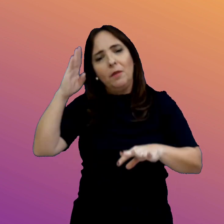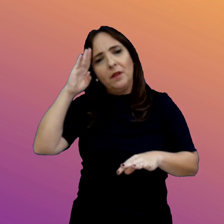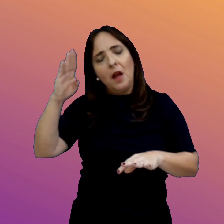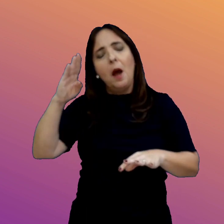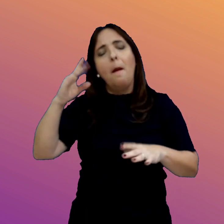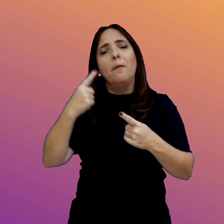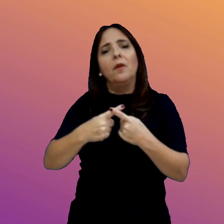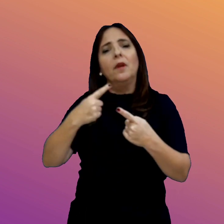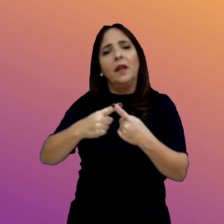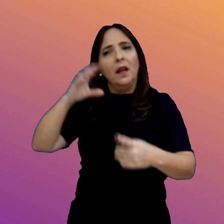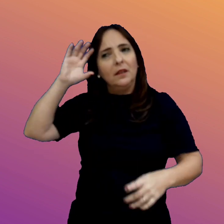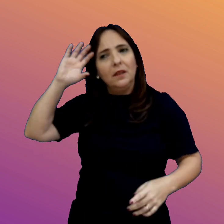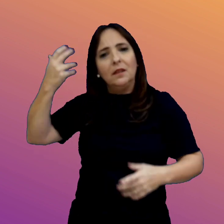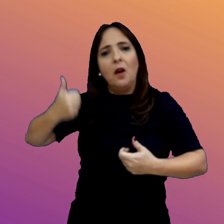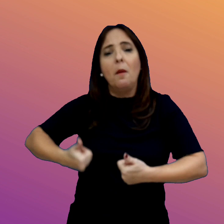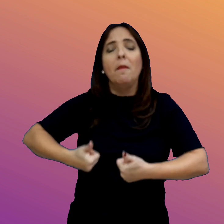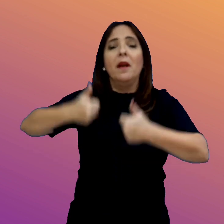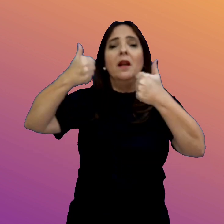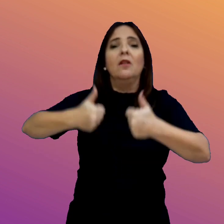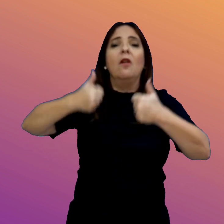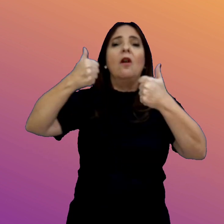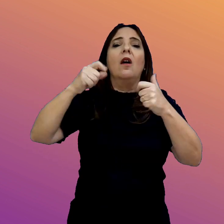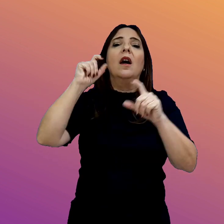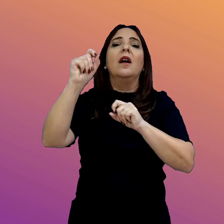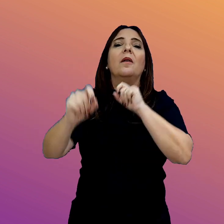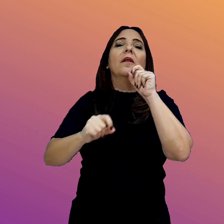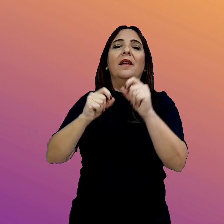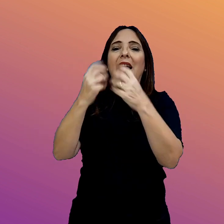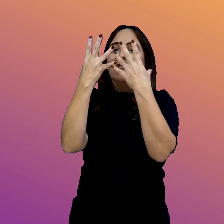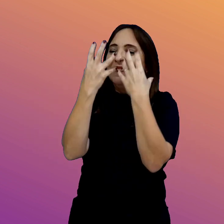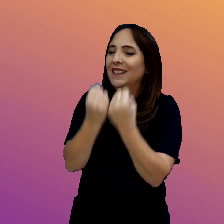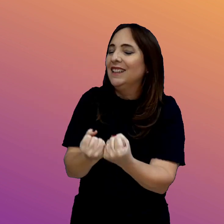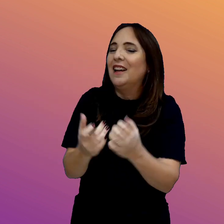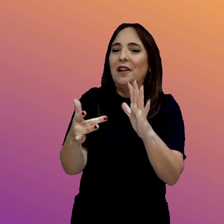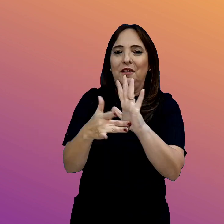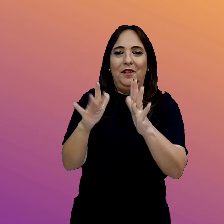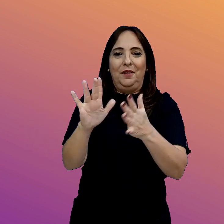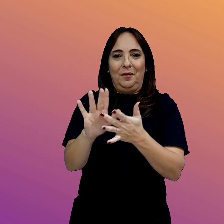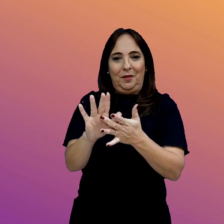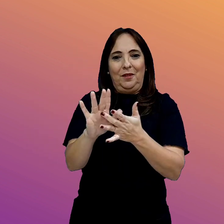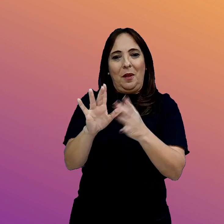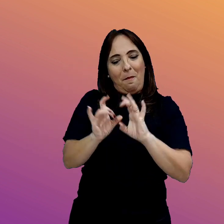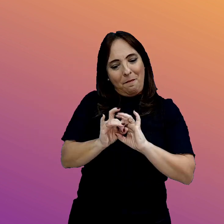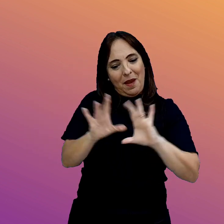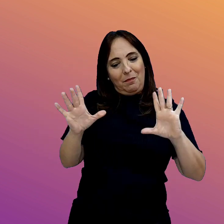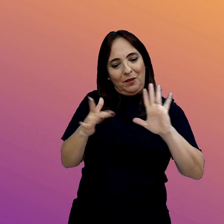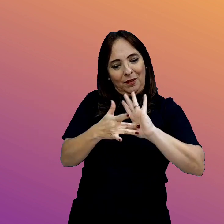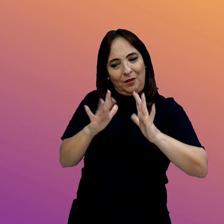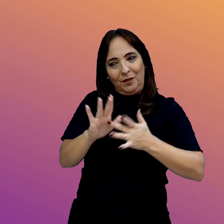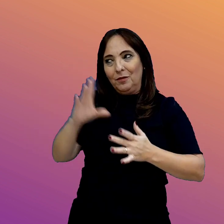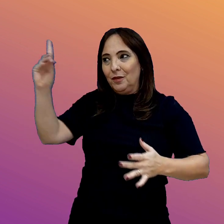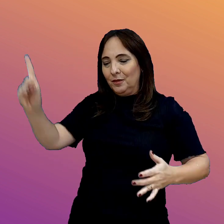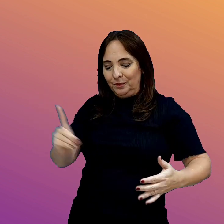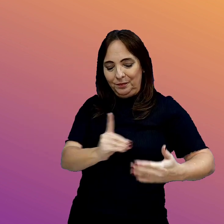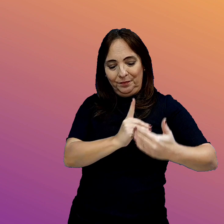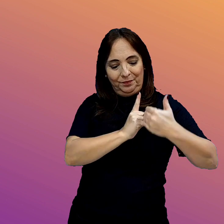é serem de Jesus, né? É deixar Jesus entrar no coração deles. Então, interceda pela salvação, peça a Deus para